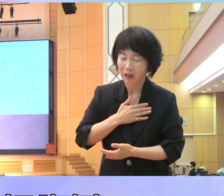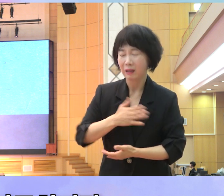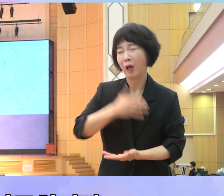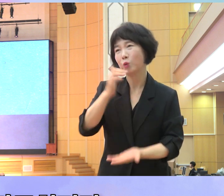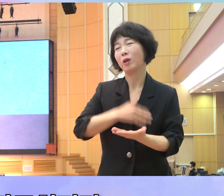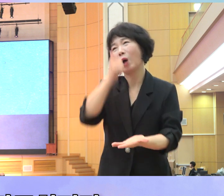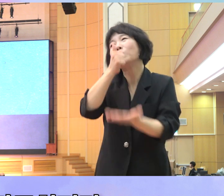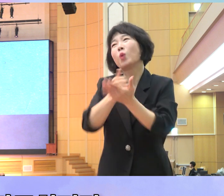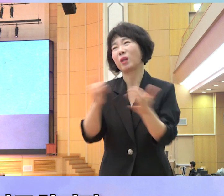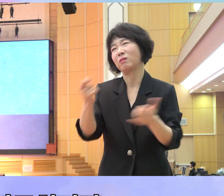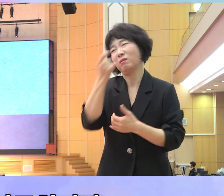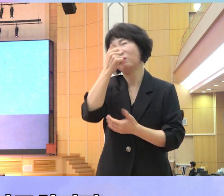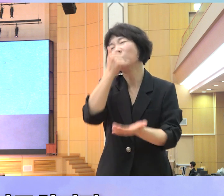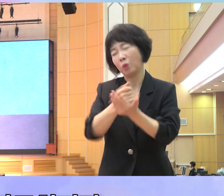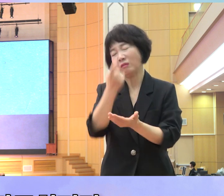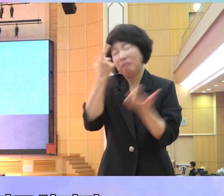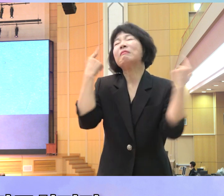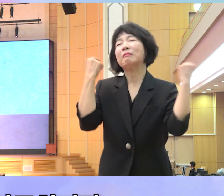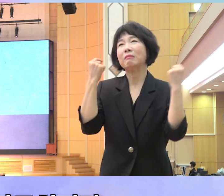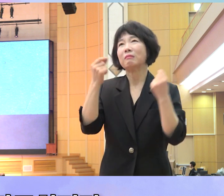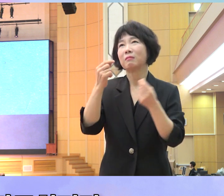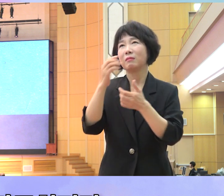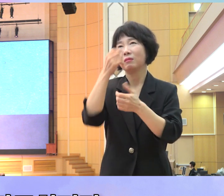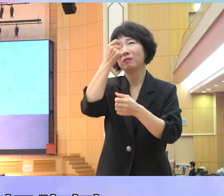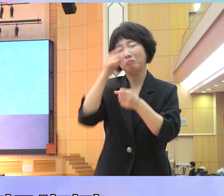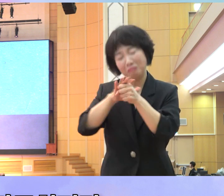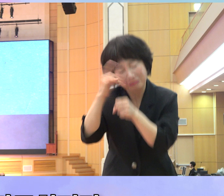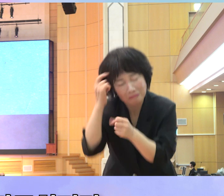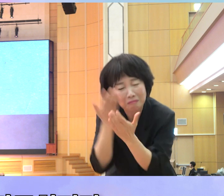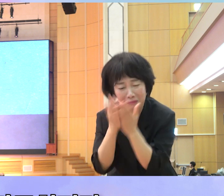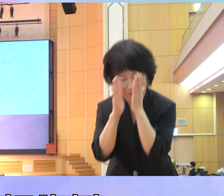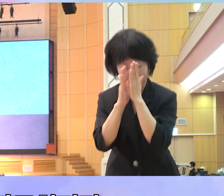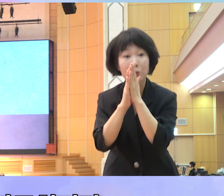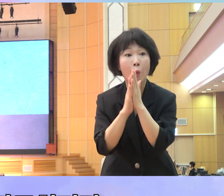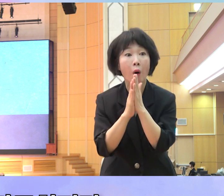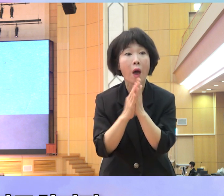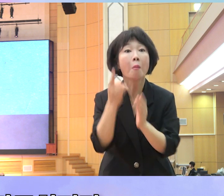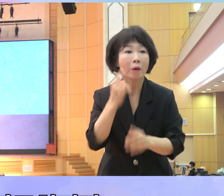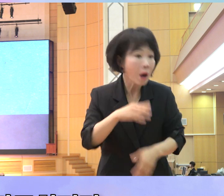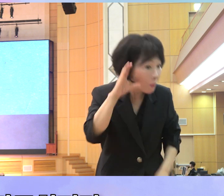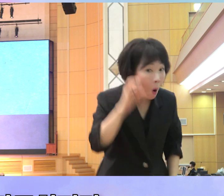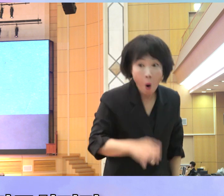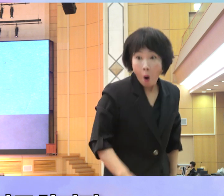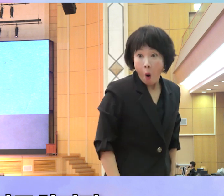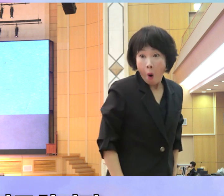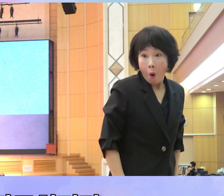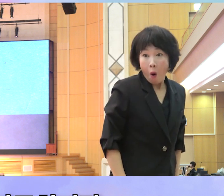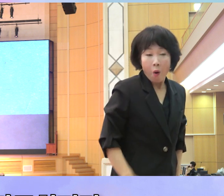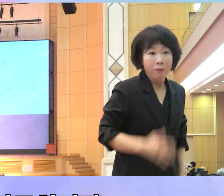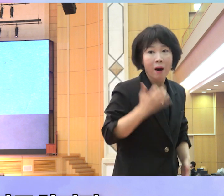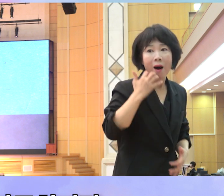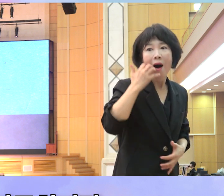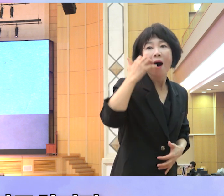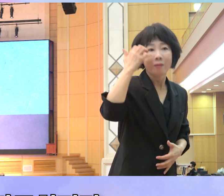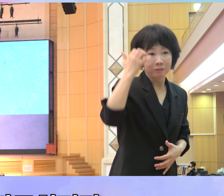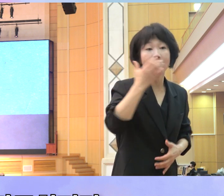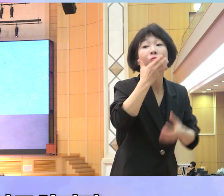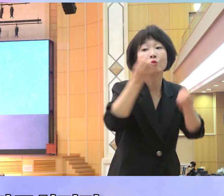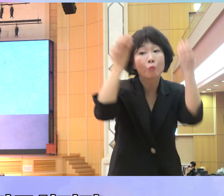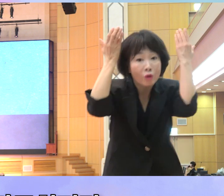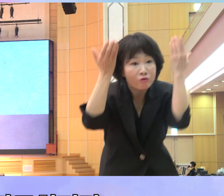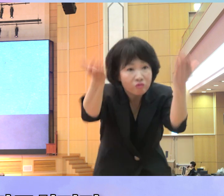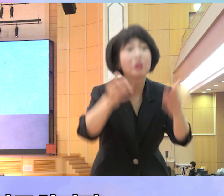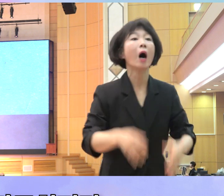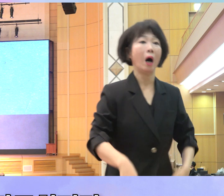생사화복 누가 주관하세요? 하나님이잖아요. 하나님한테 밑보이면요